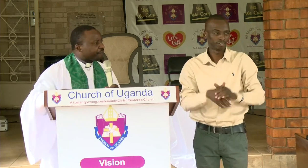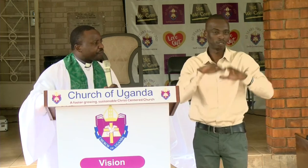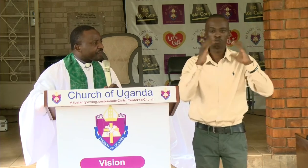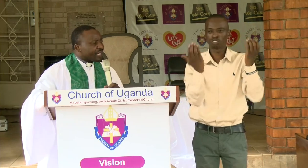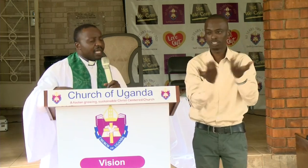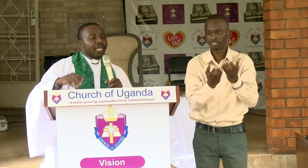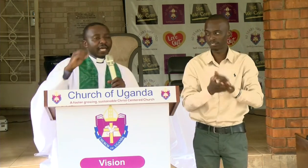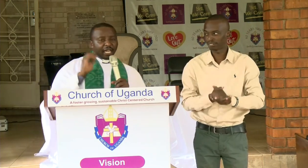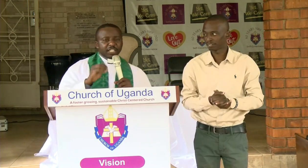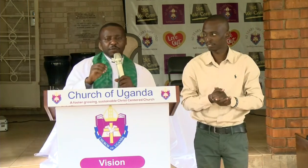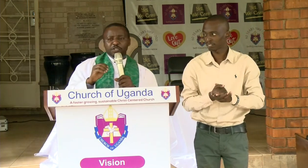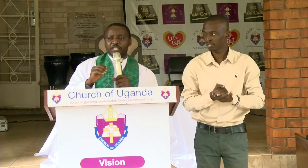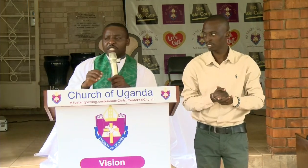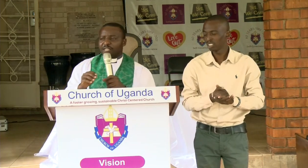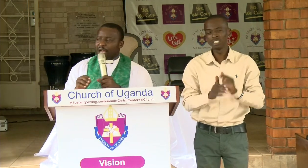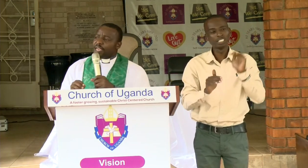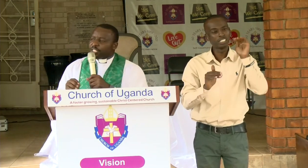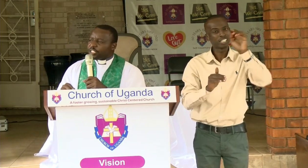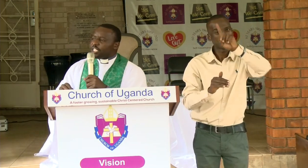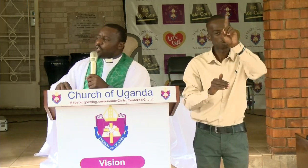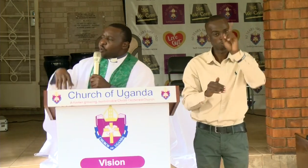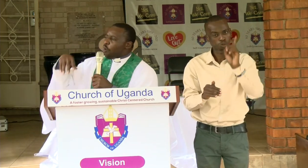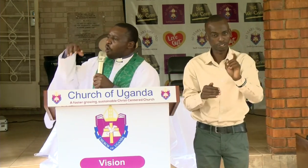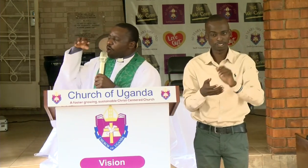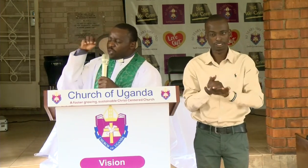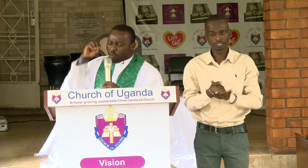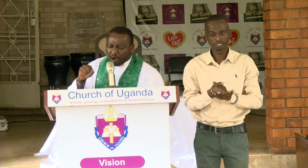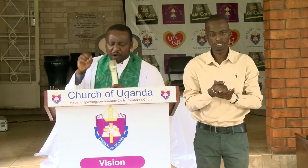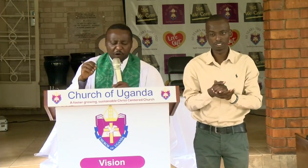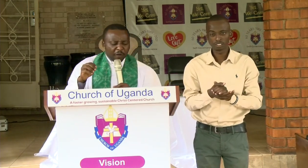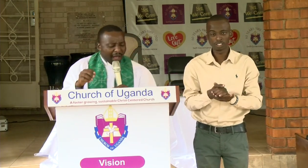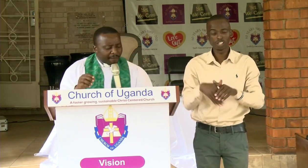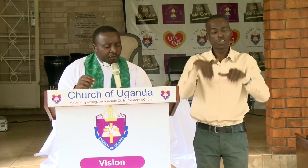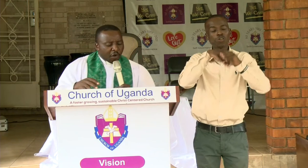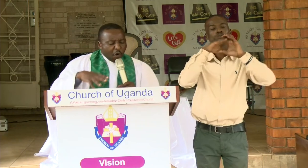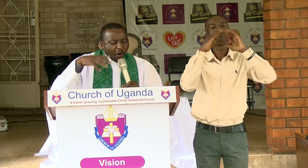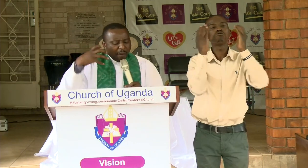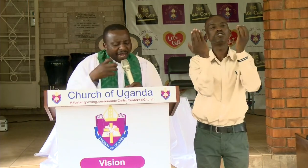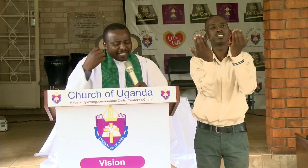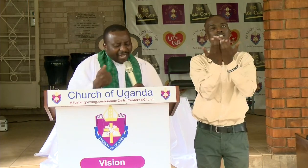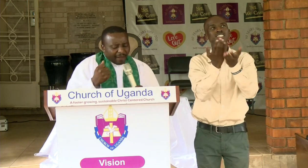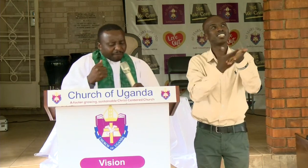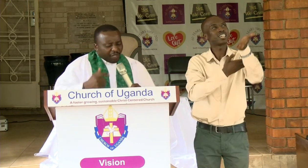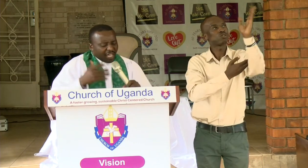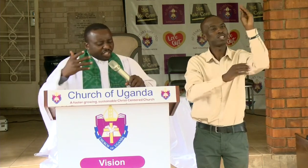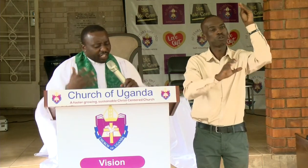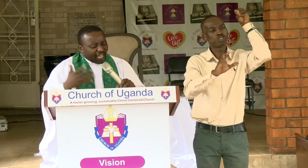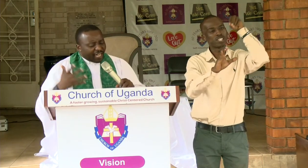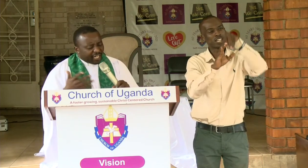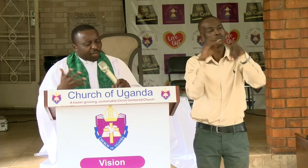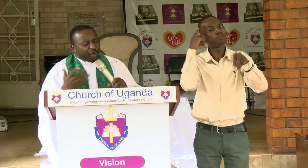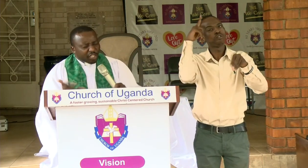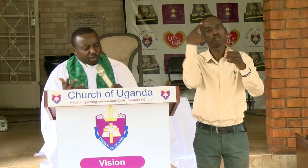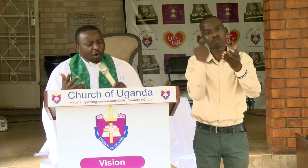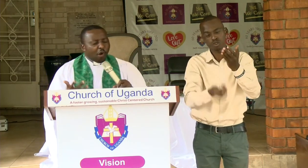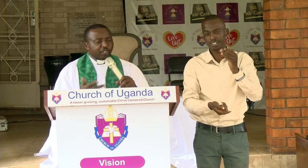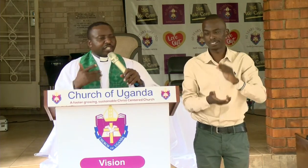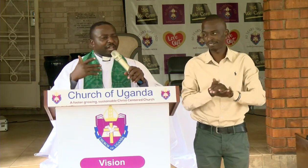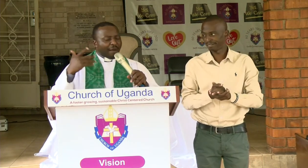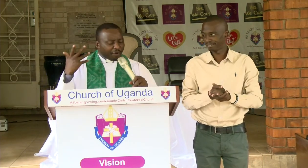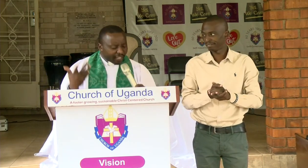nsi? Era ekibuuzo ne kijja nti oliwo oba obadde ekigendererwa